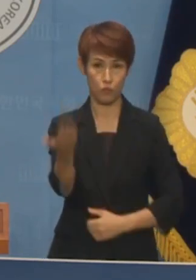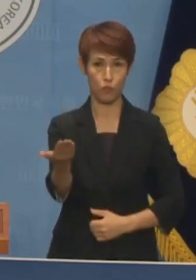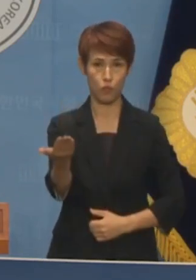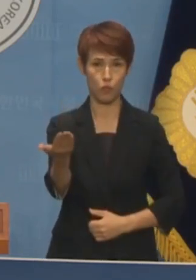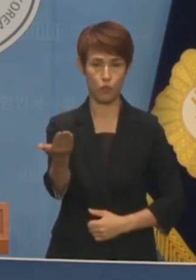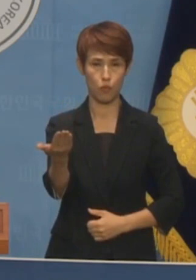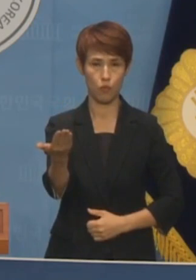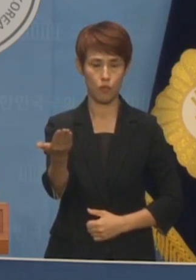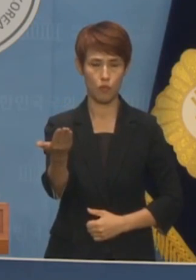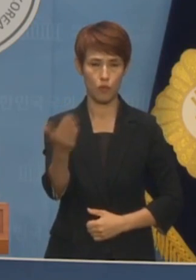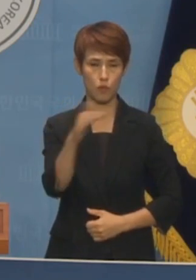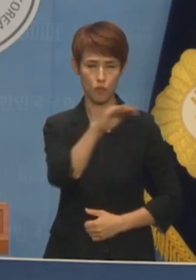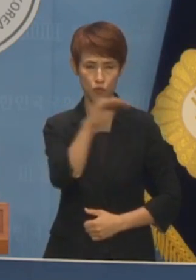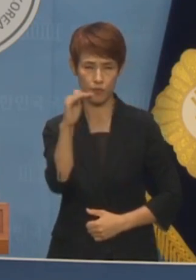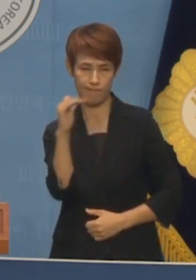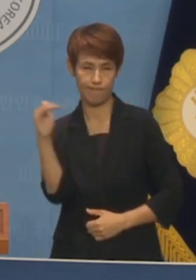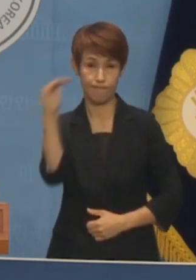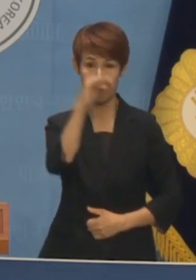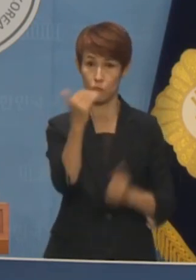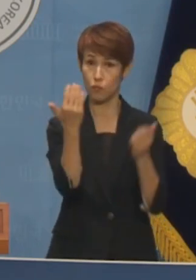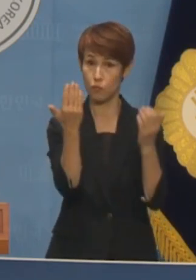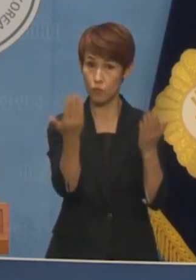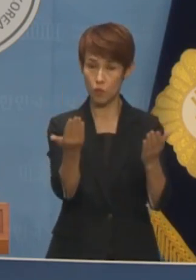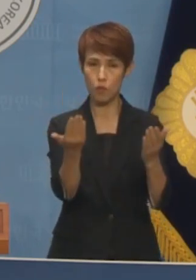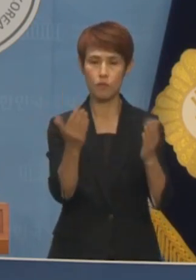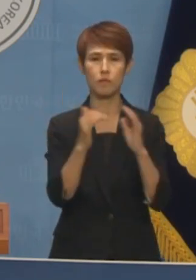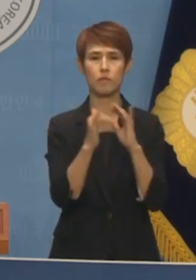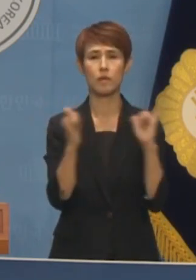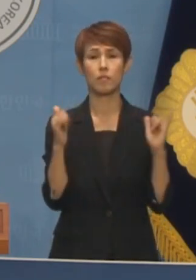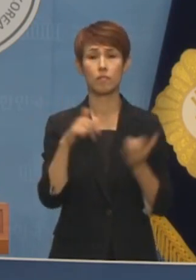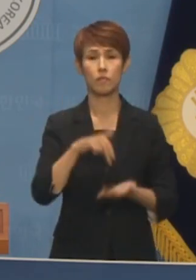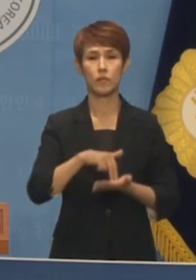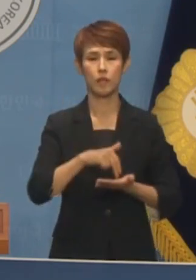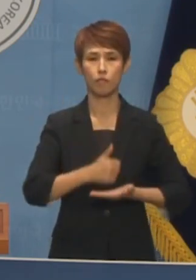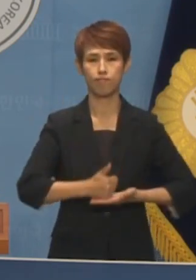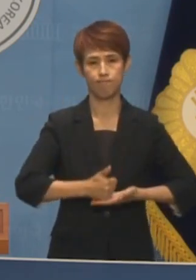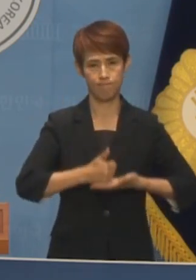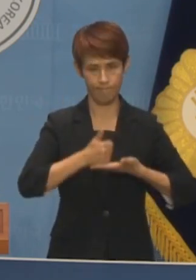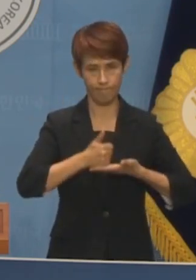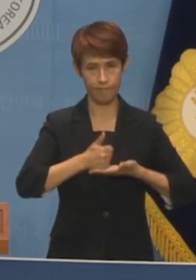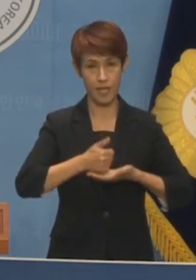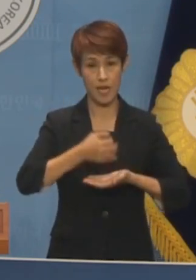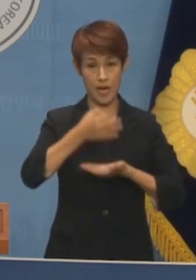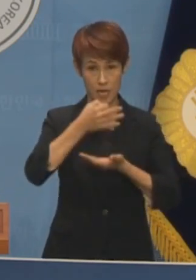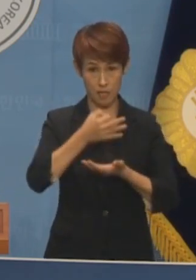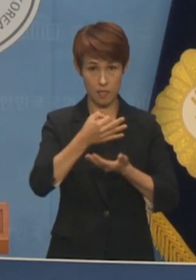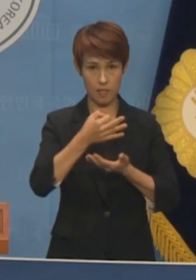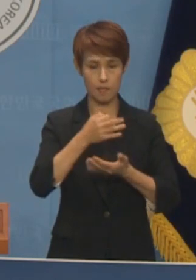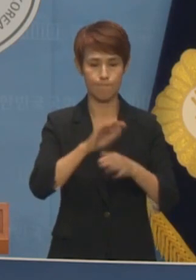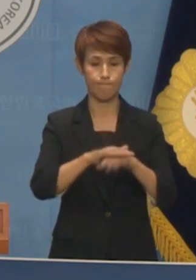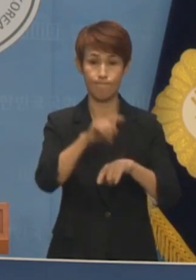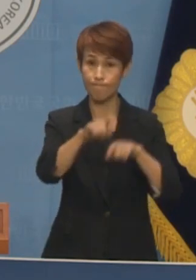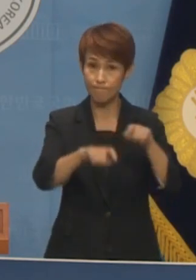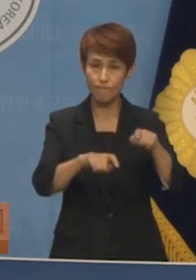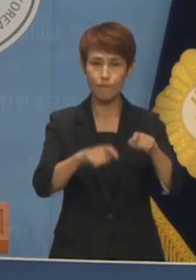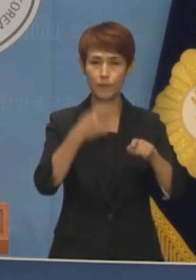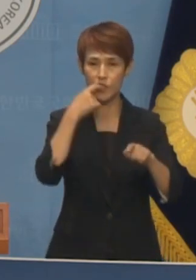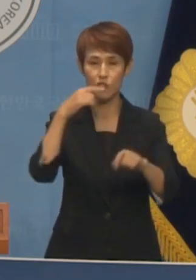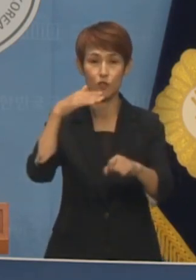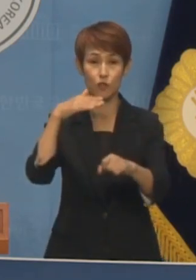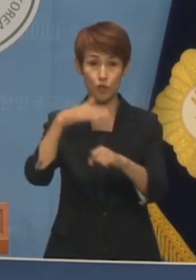수준을 향상시킴으로써 인간으로서의 존엄과 가치를 실현하고 민주적